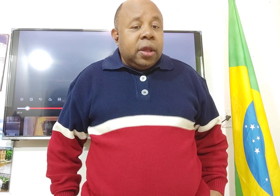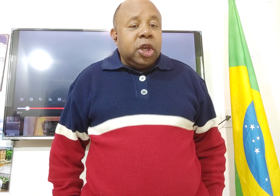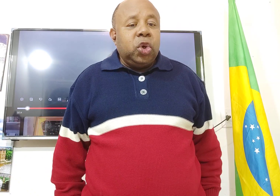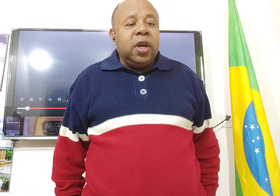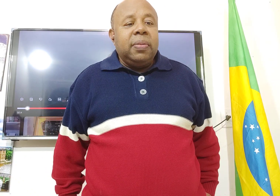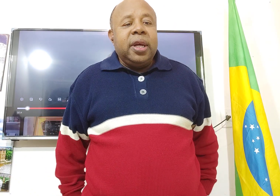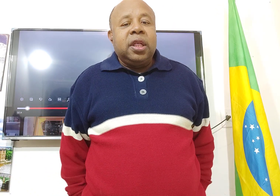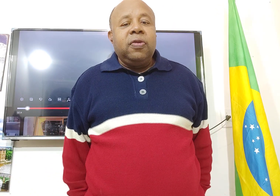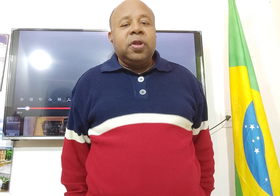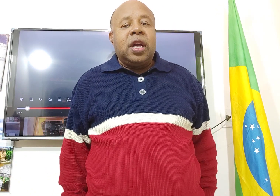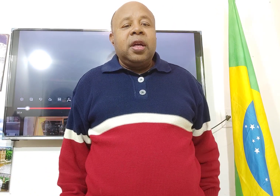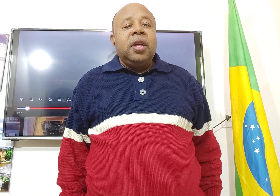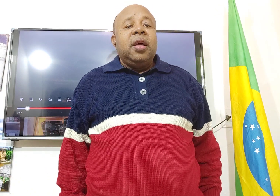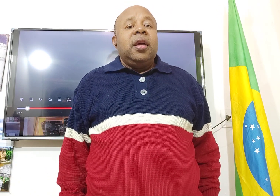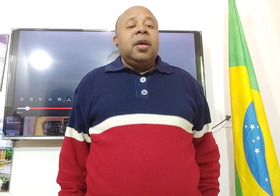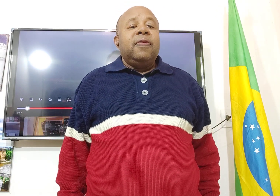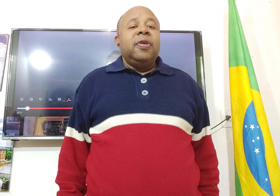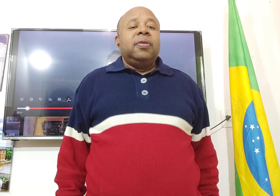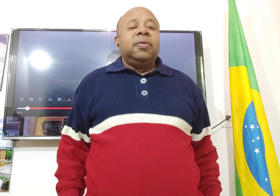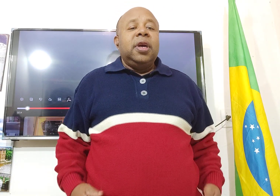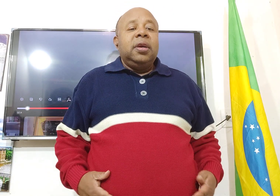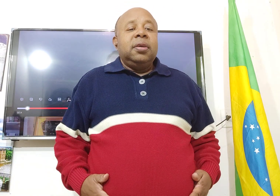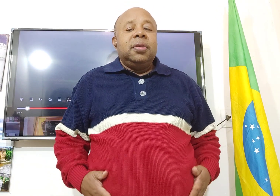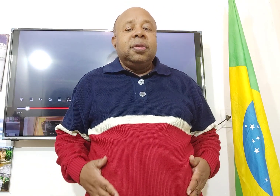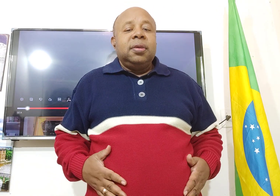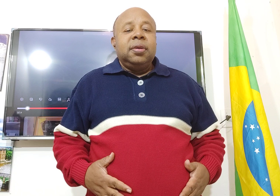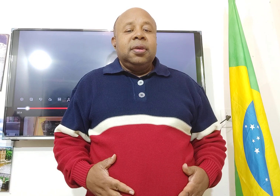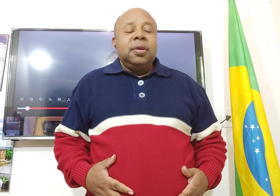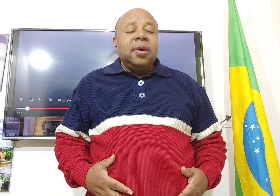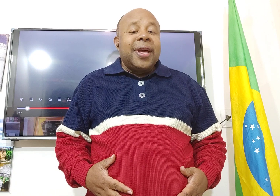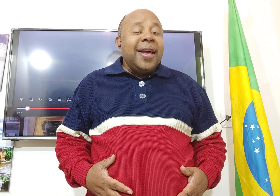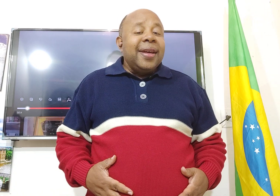Tô jogando, amanhã cedo eu vou estar. Viu? Hã? Quê?